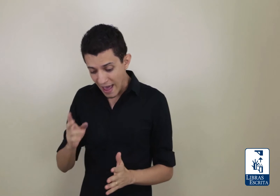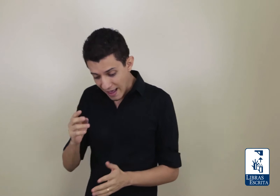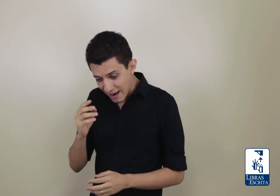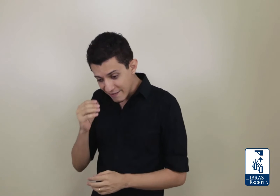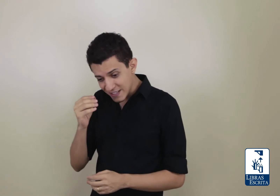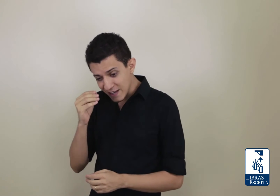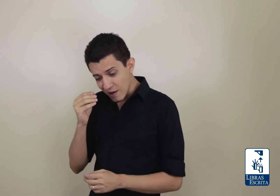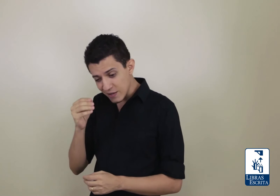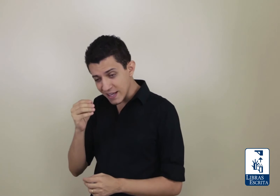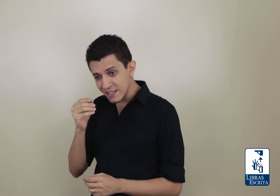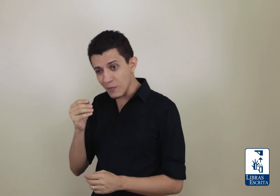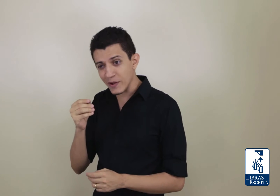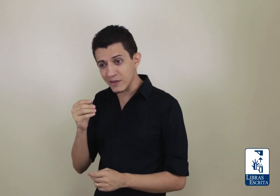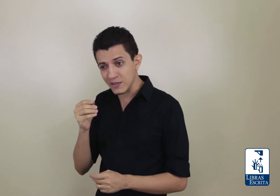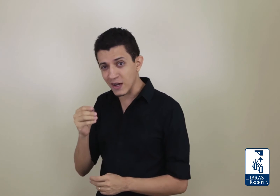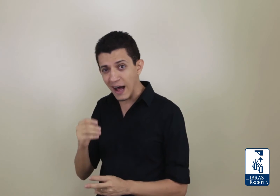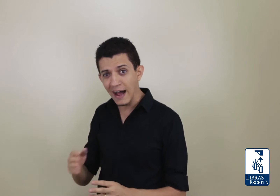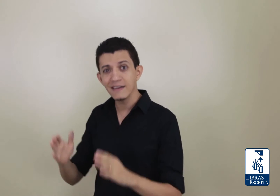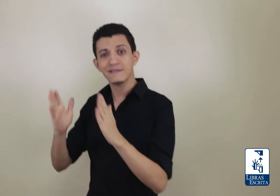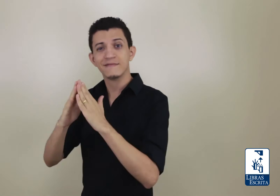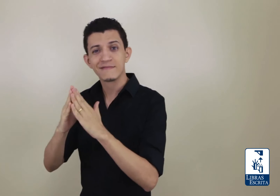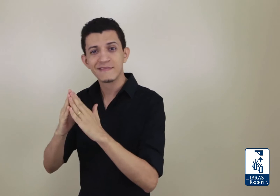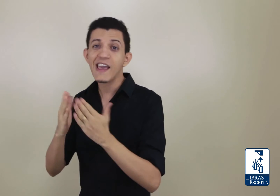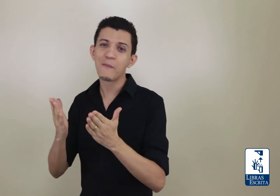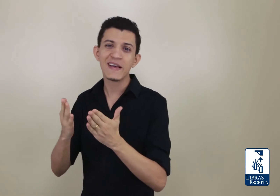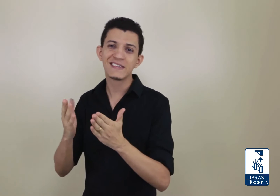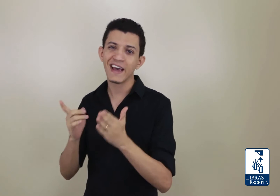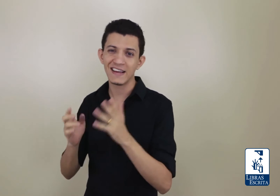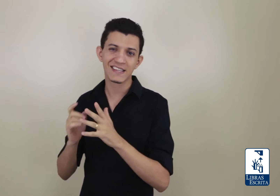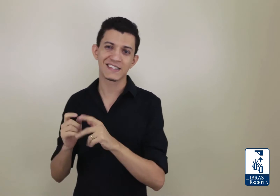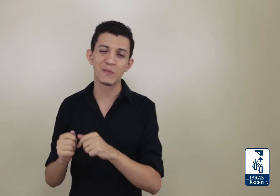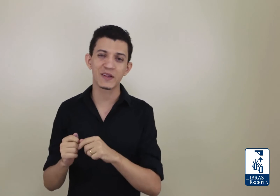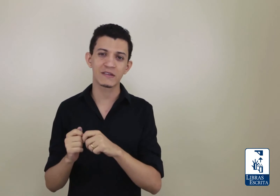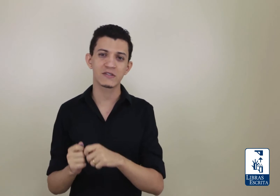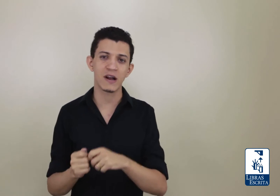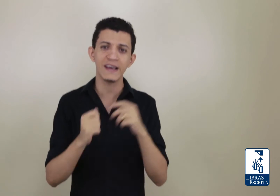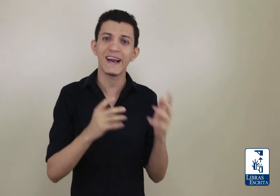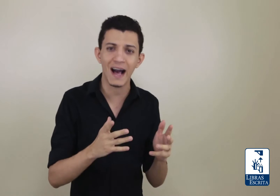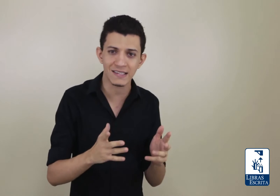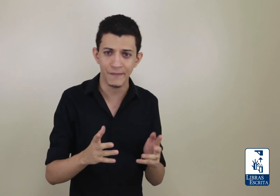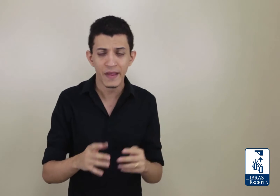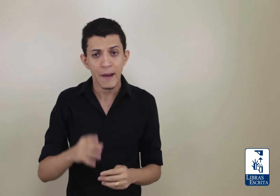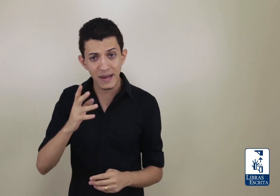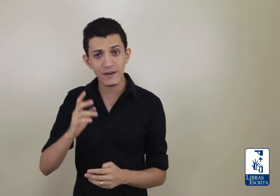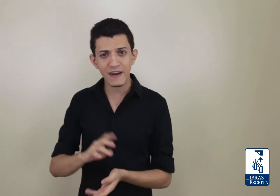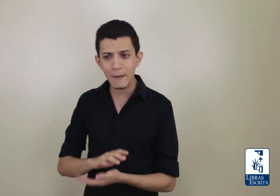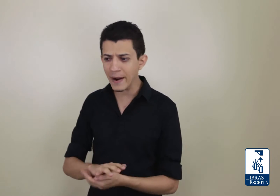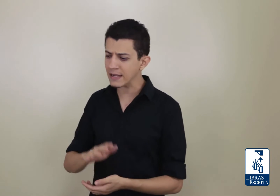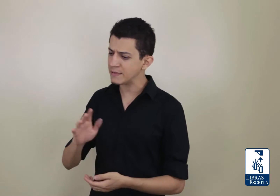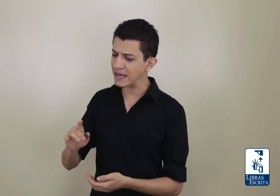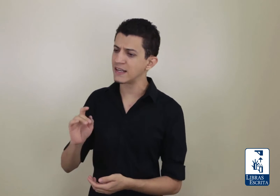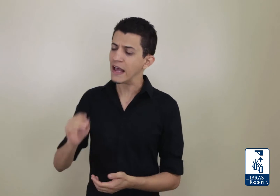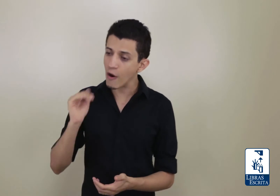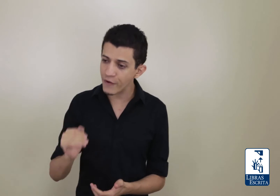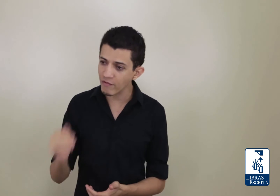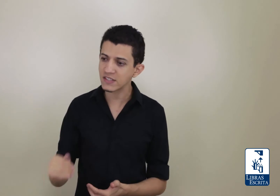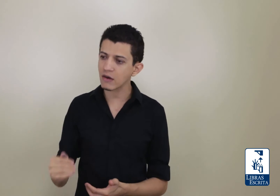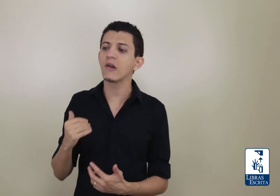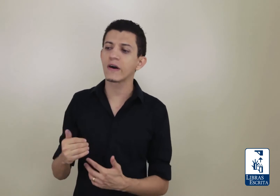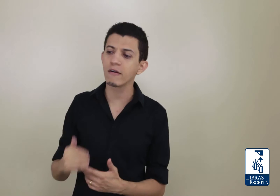Ela disse, eu esqueci o protetor solar? E eu pensei, ela esqueceu o protetor solar em casa. Mas eu falei para ela assim, mas eu vi você colocando